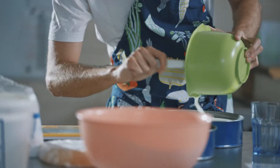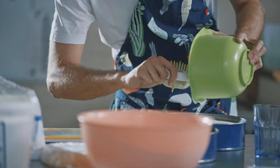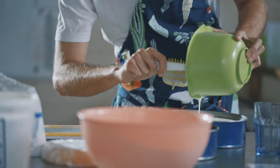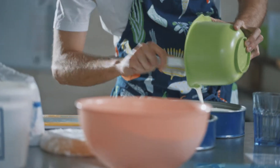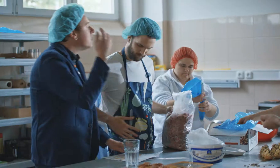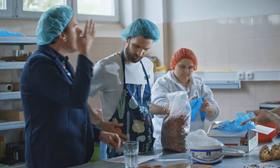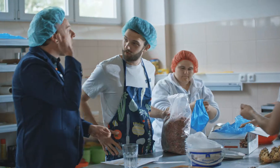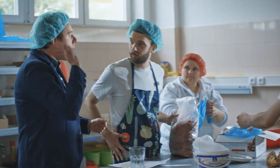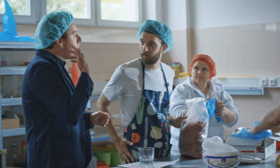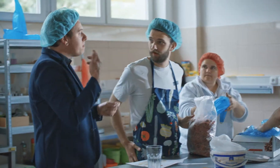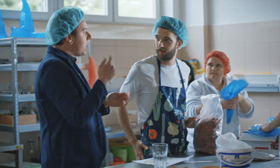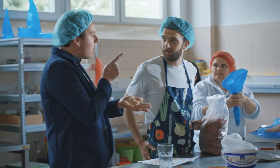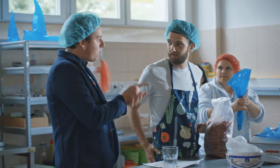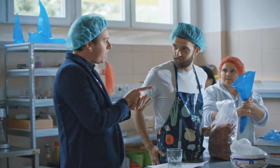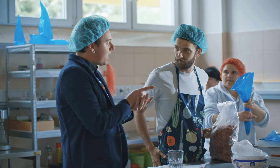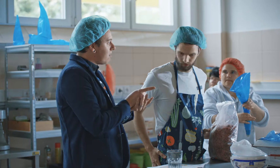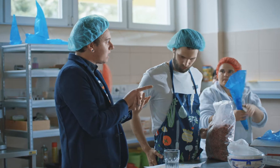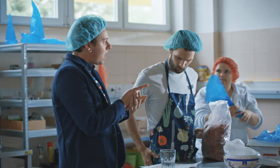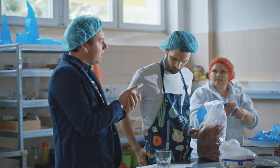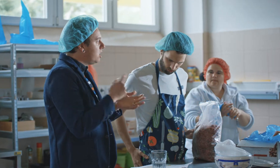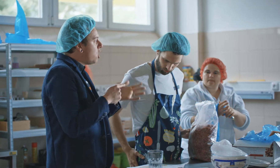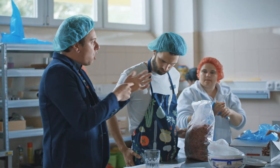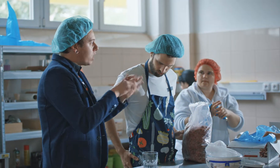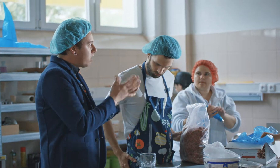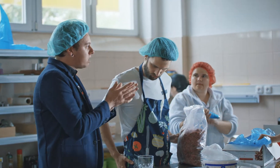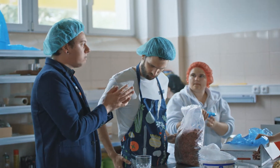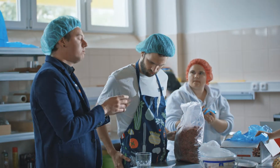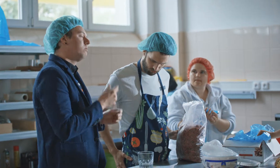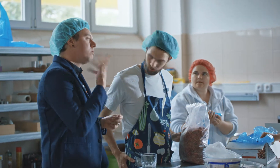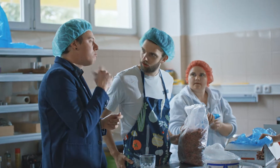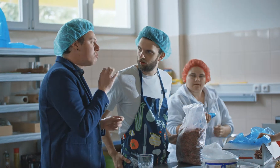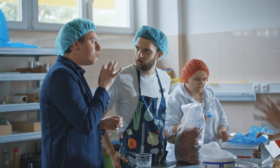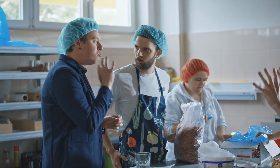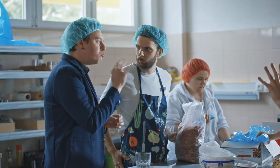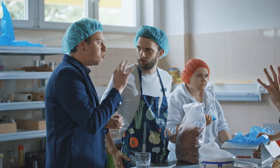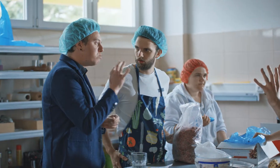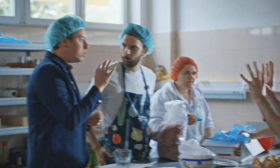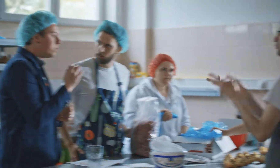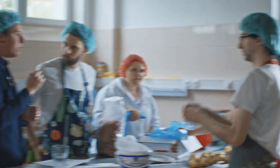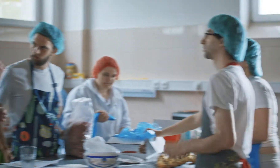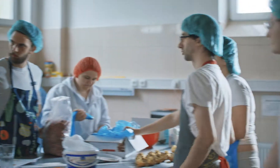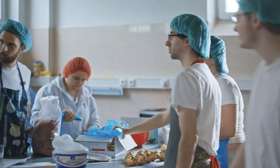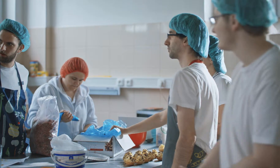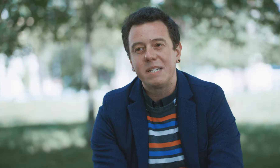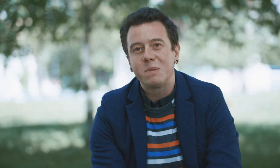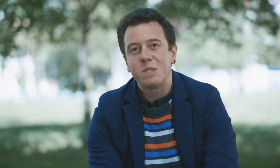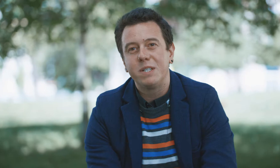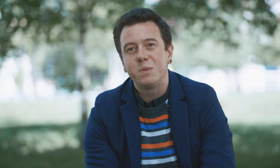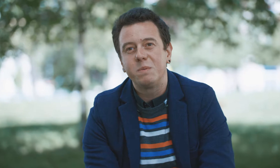snažím se být alespoň nějakousi bytelnější polávkou, která těmto světům